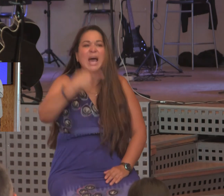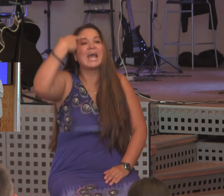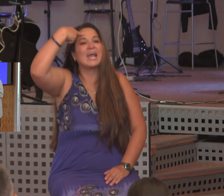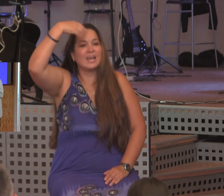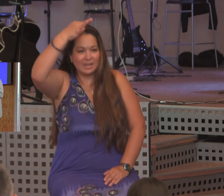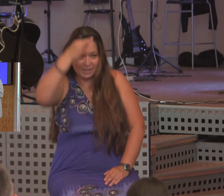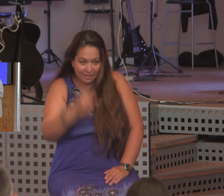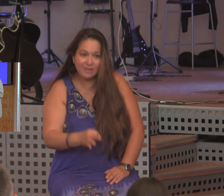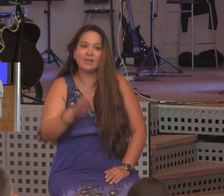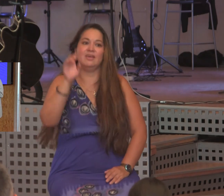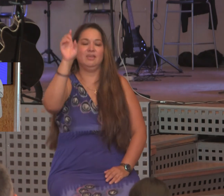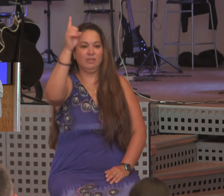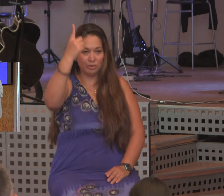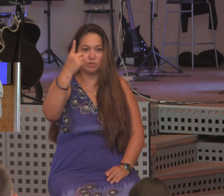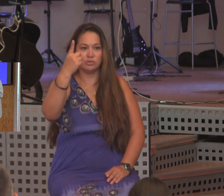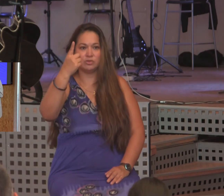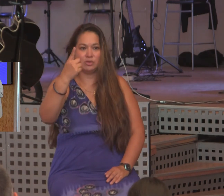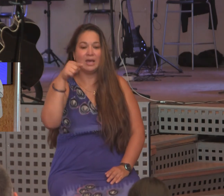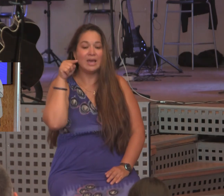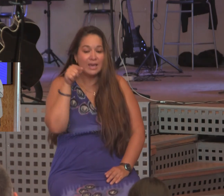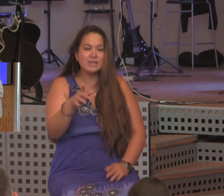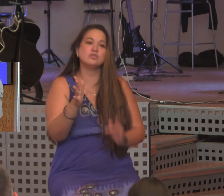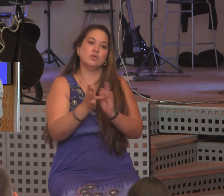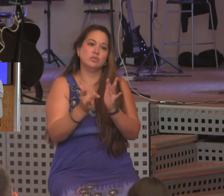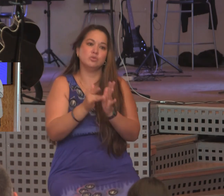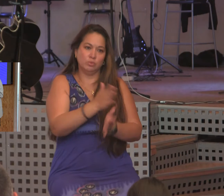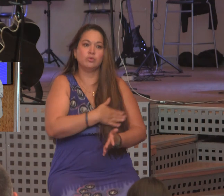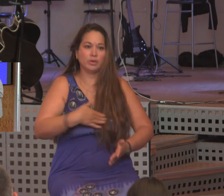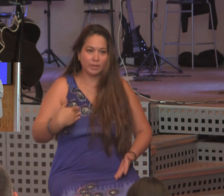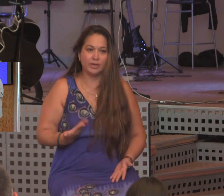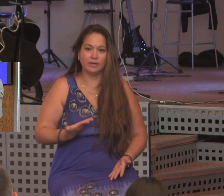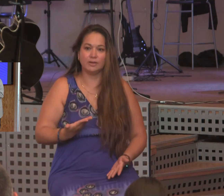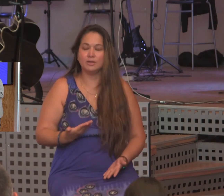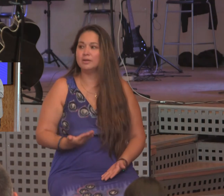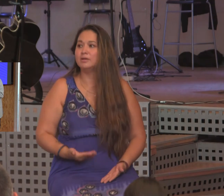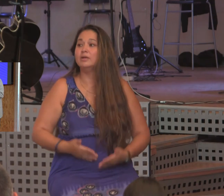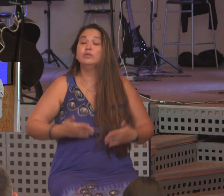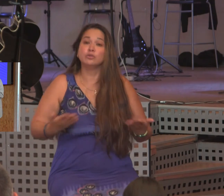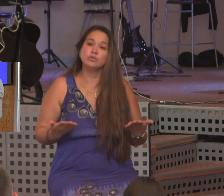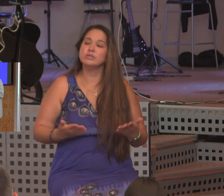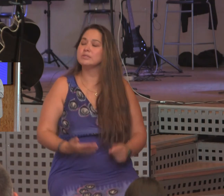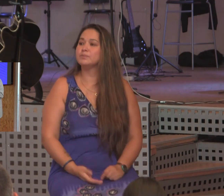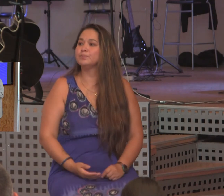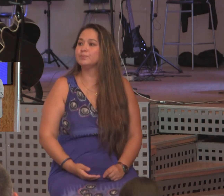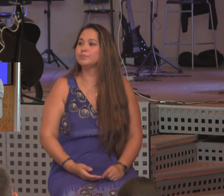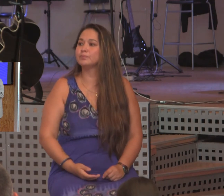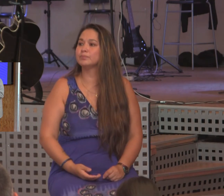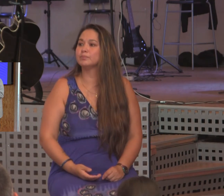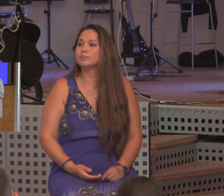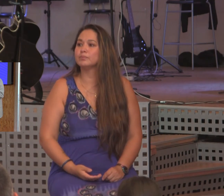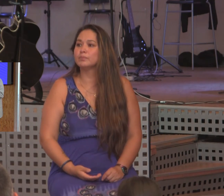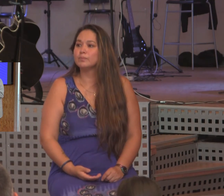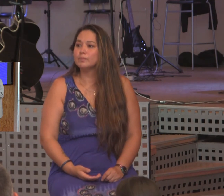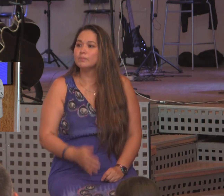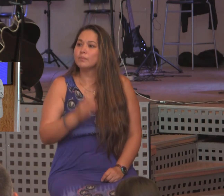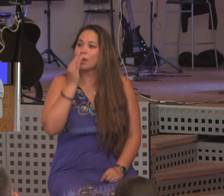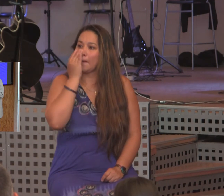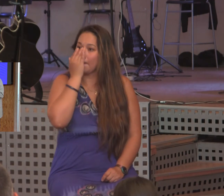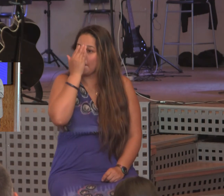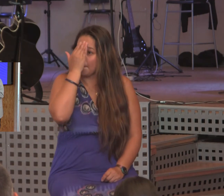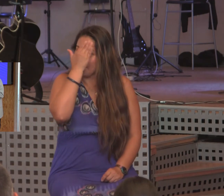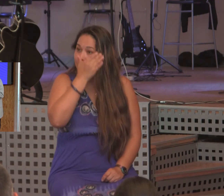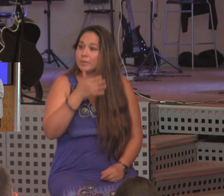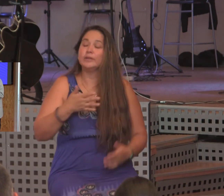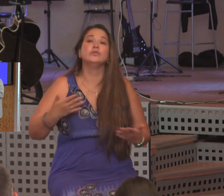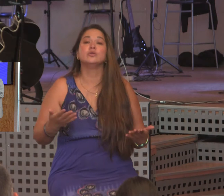Mis credenciales son las obras que yo hago por la autoridad